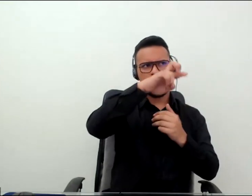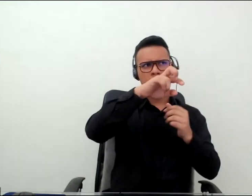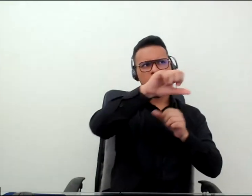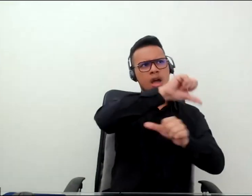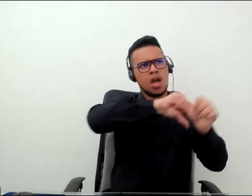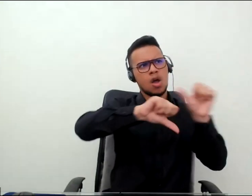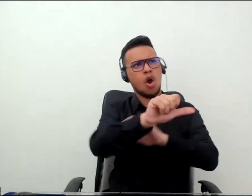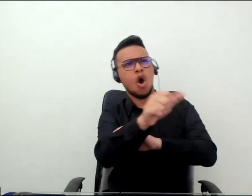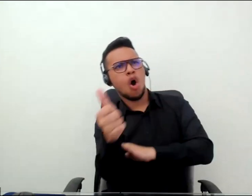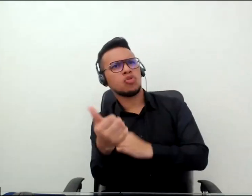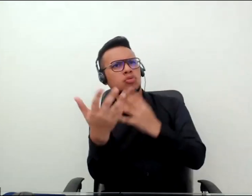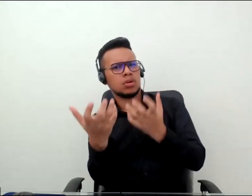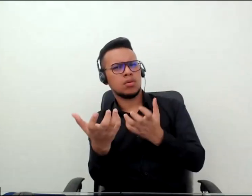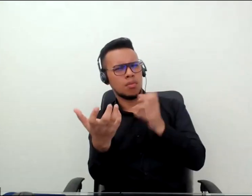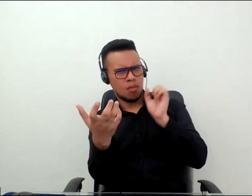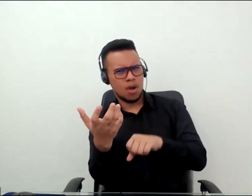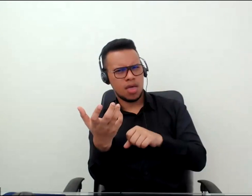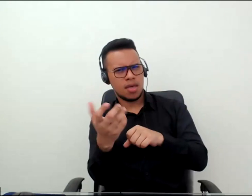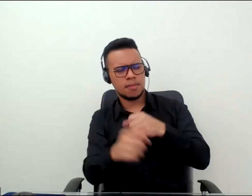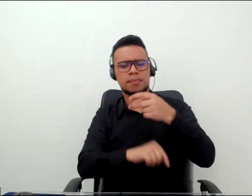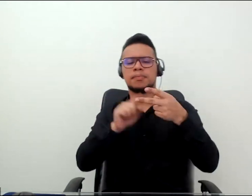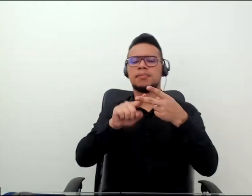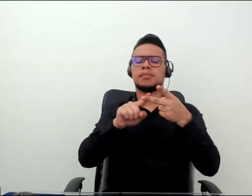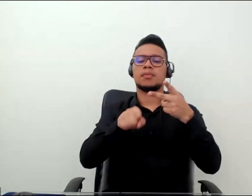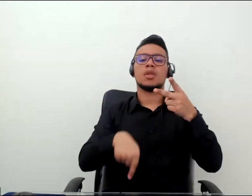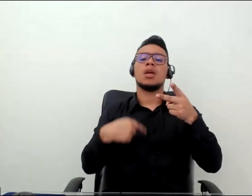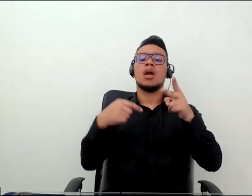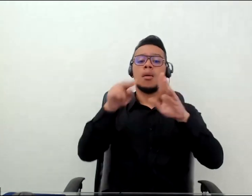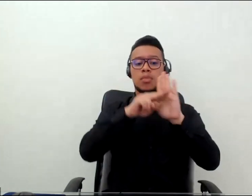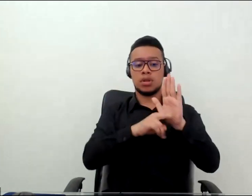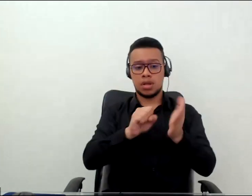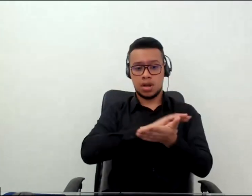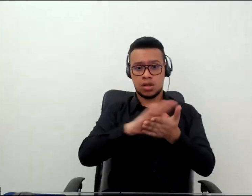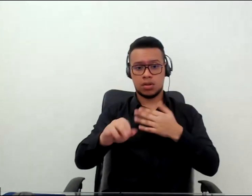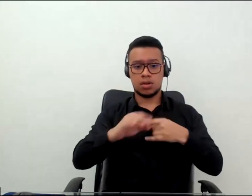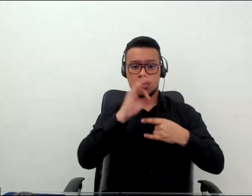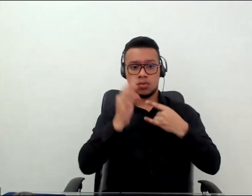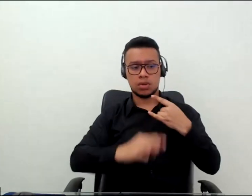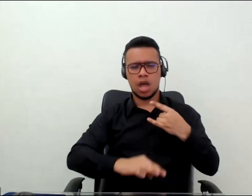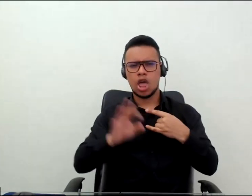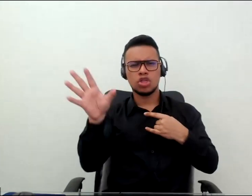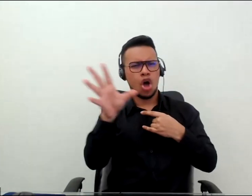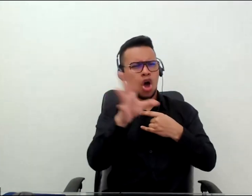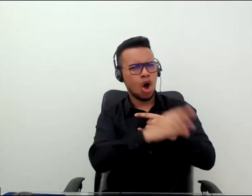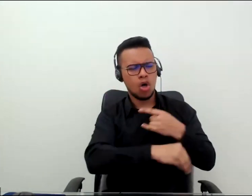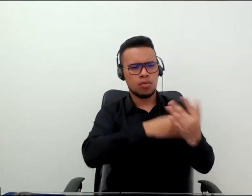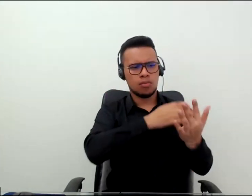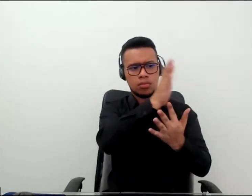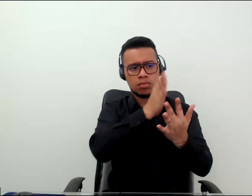dos la política de gratuidad en la unad cubría para todos los programas de pregrado